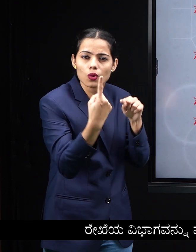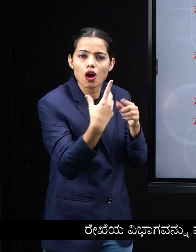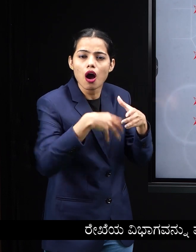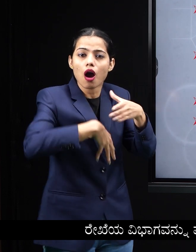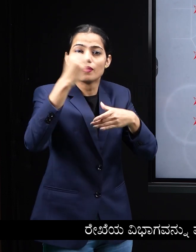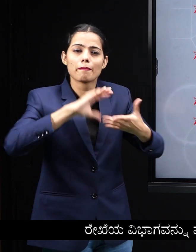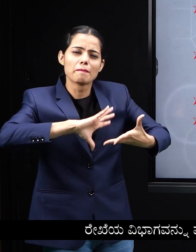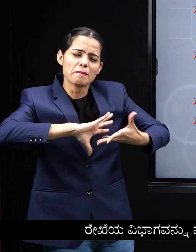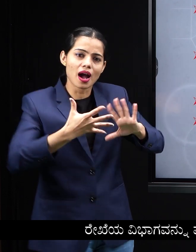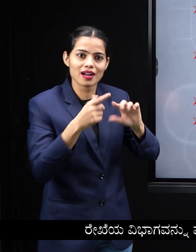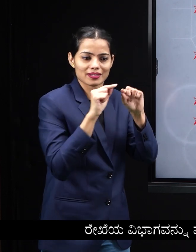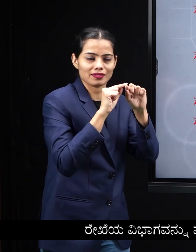ಉದ್ದವಾಗಿದೆ.